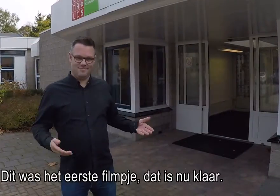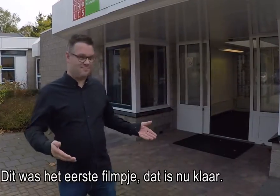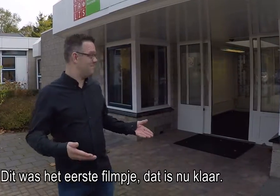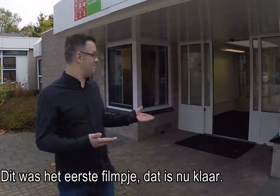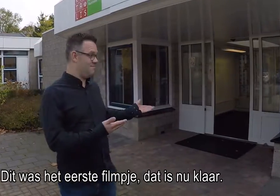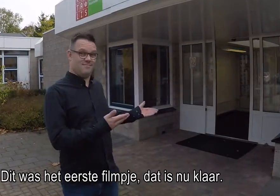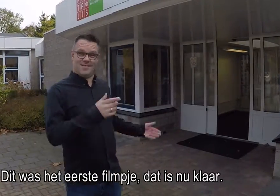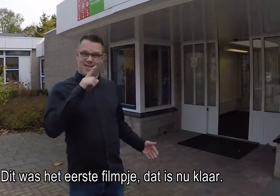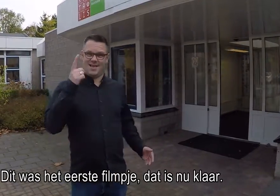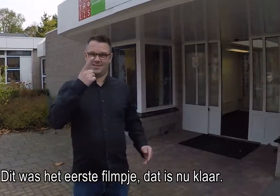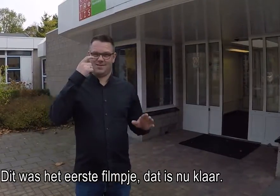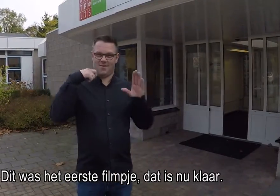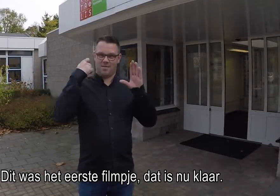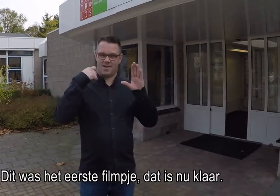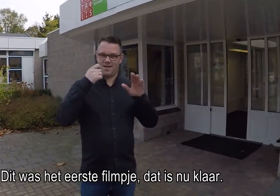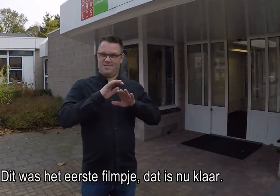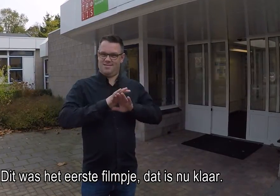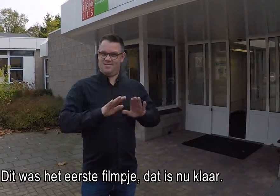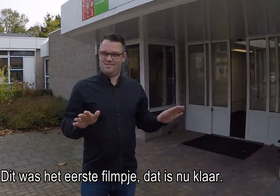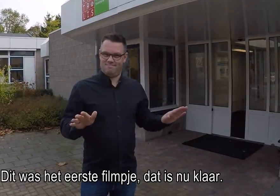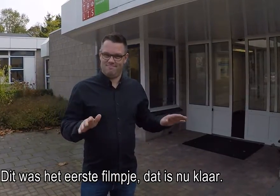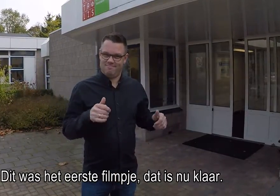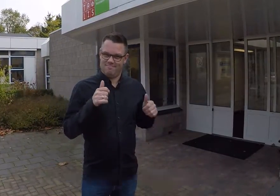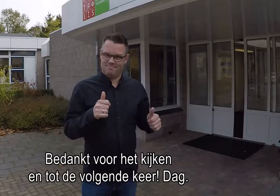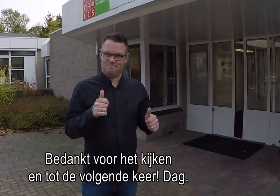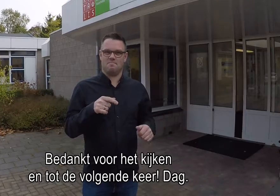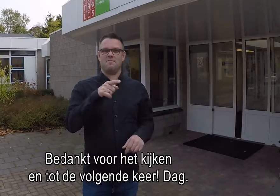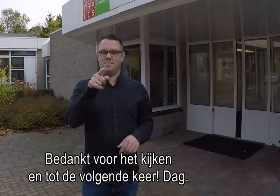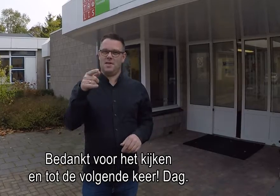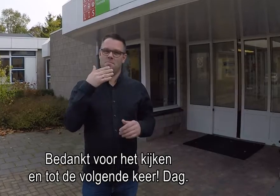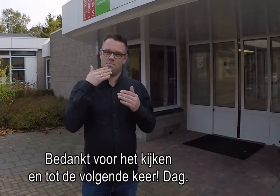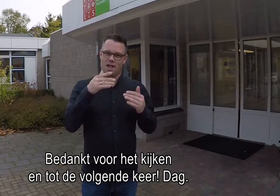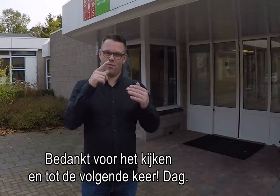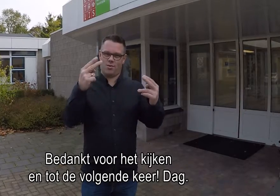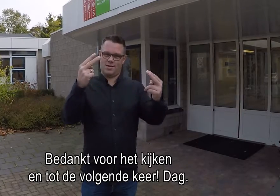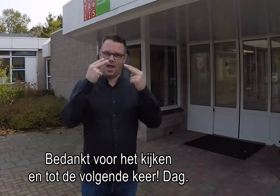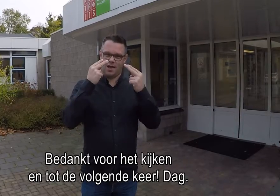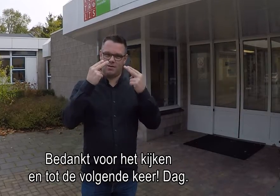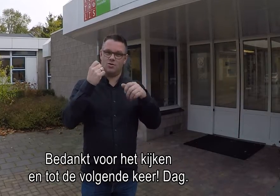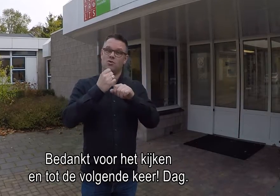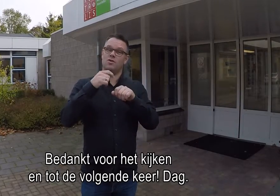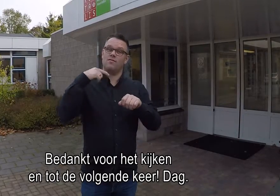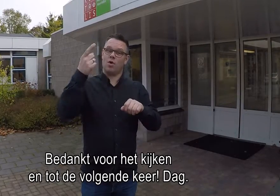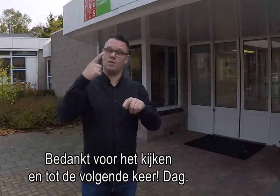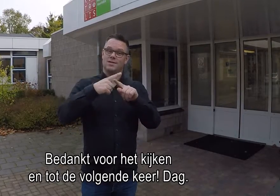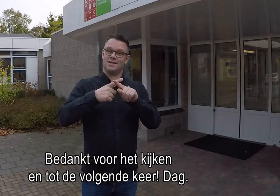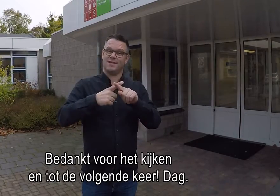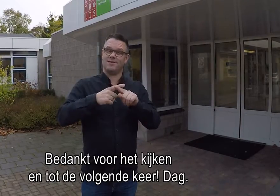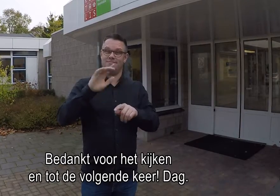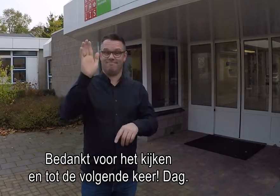Dit was het eerste filmpje, dat is nu klaar. Bedankt voor het kijken en tot de volgende keer. Dag!